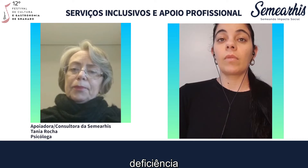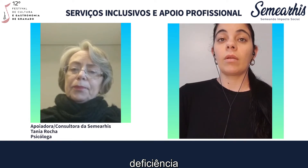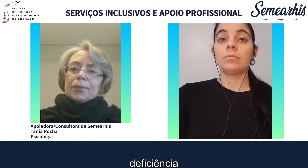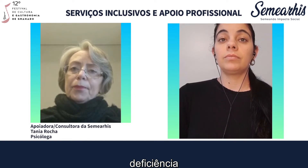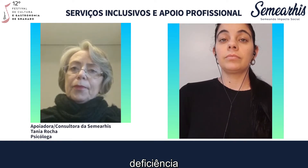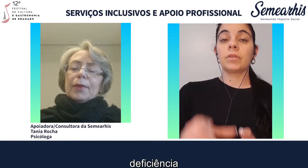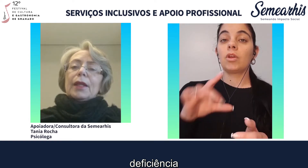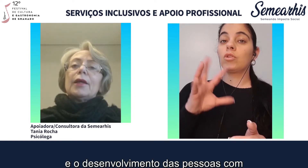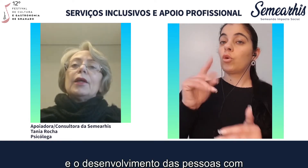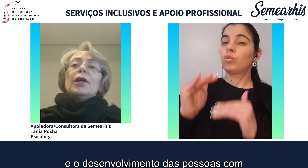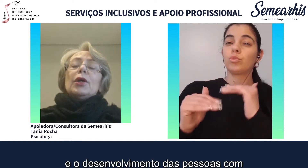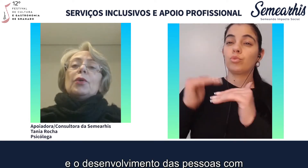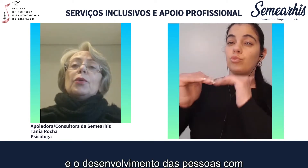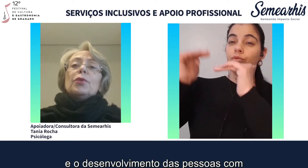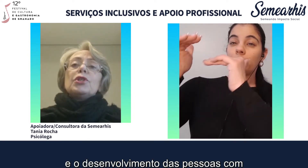deficiência.